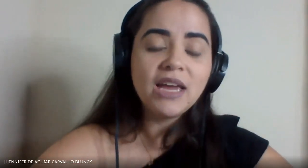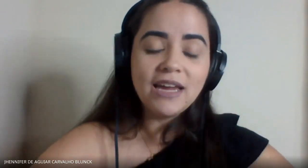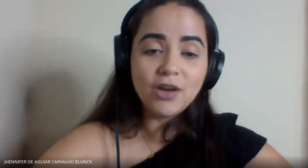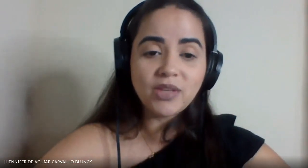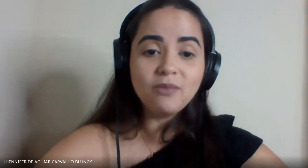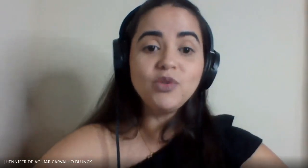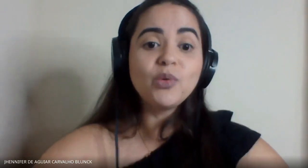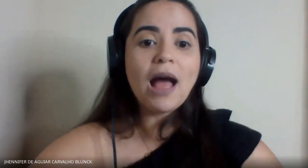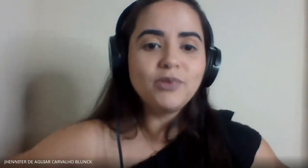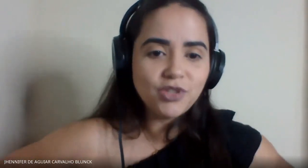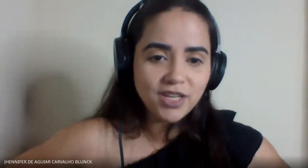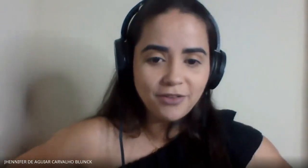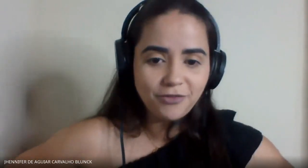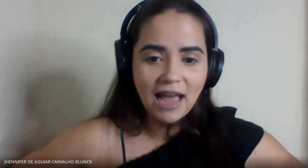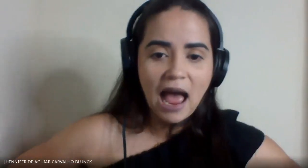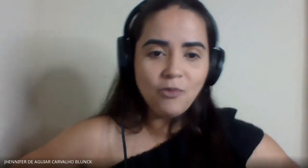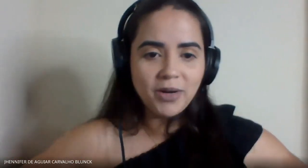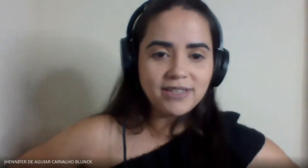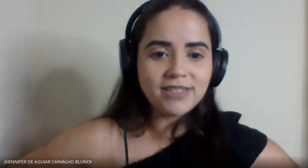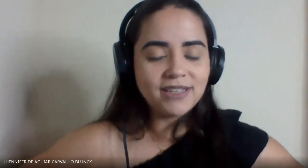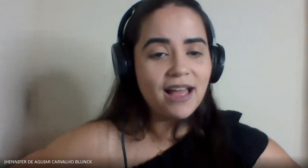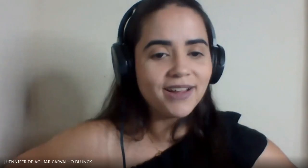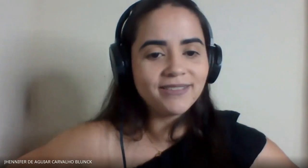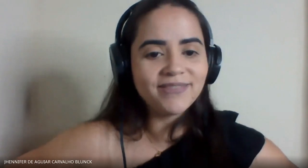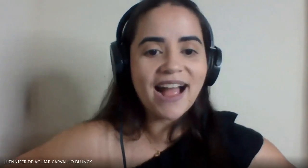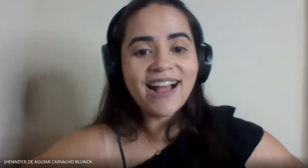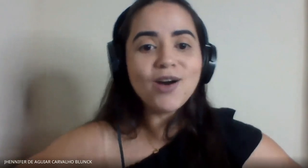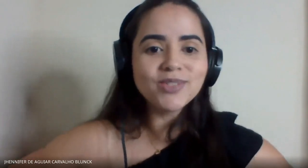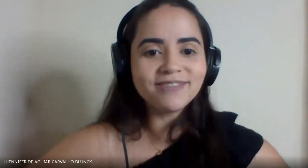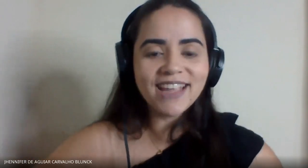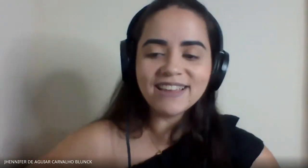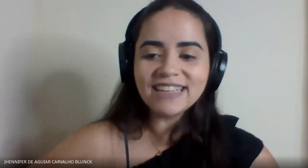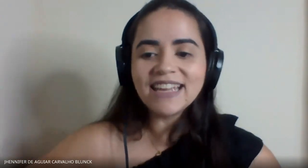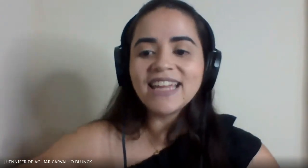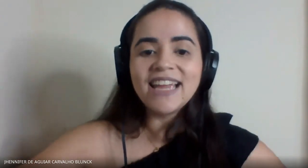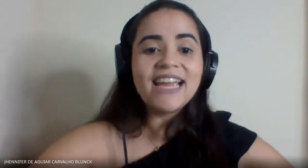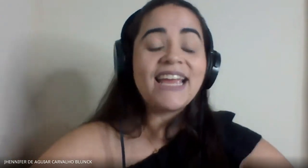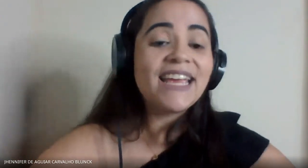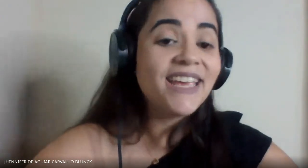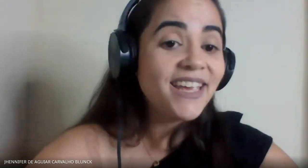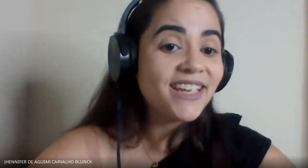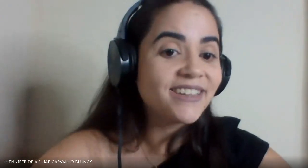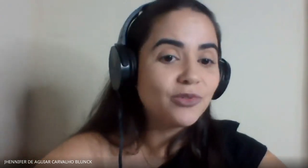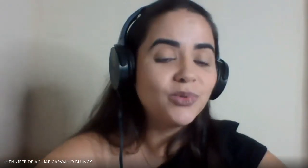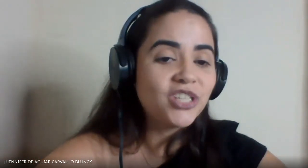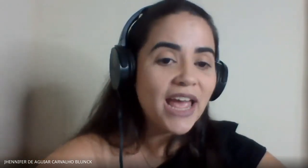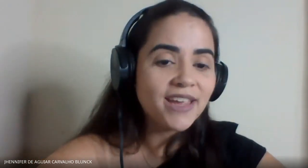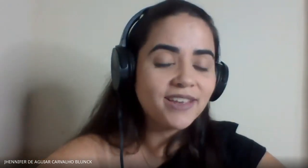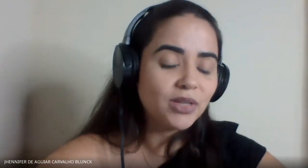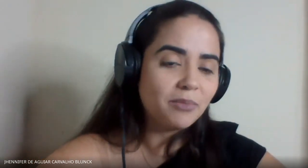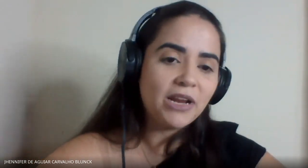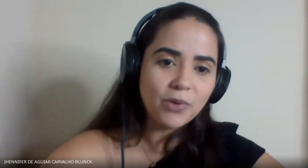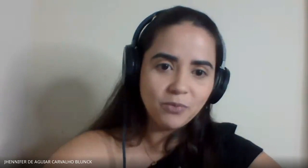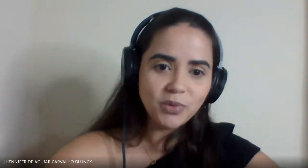muito. Eu tenho muito hábito de ficar arrumando assim a calça, não tem? E o